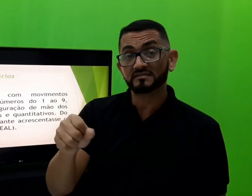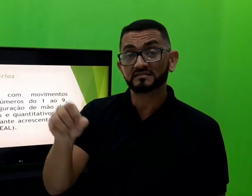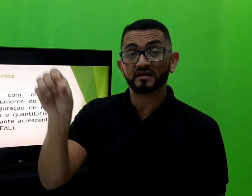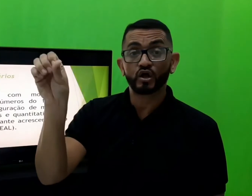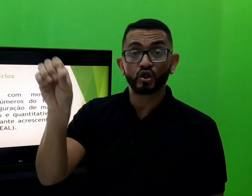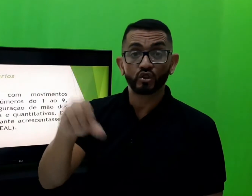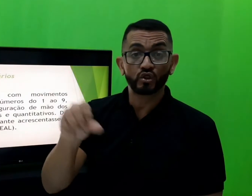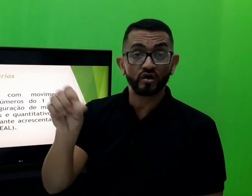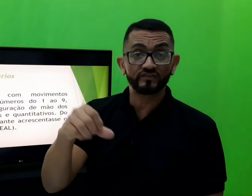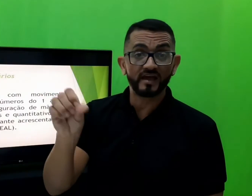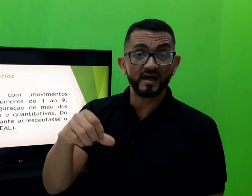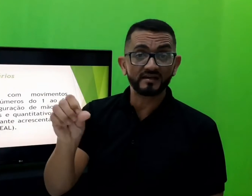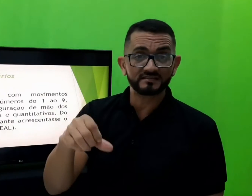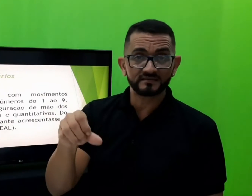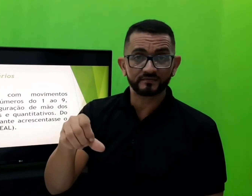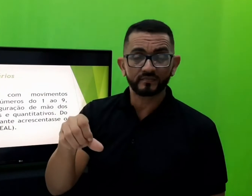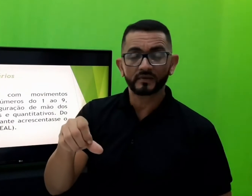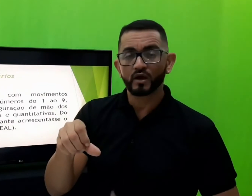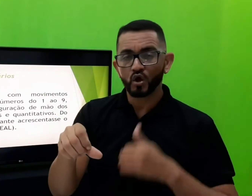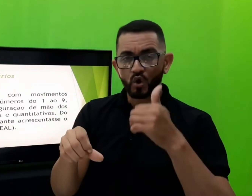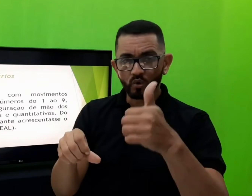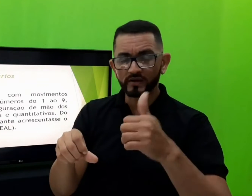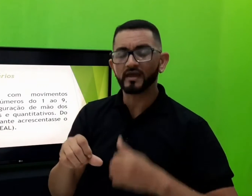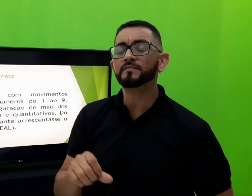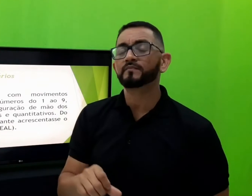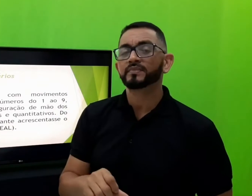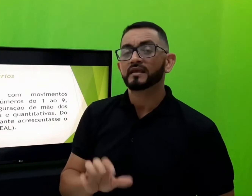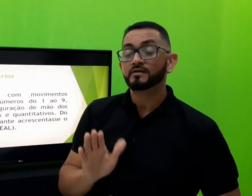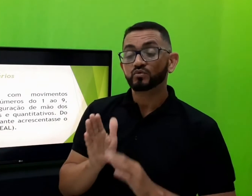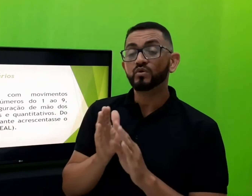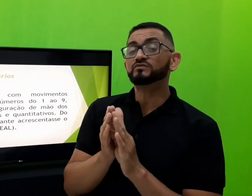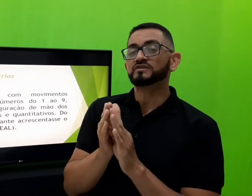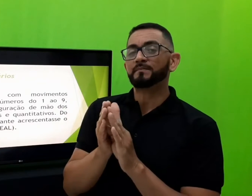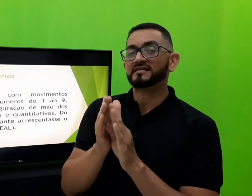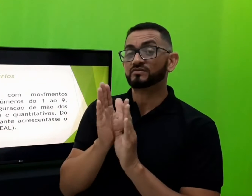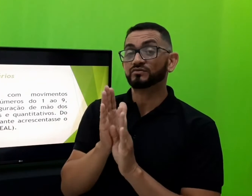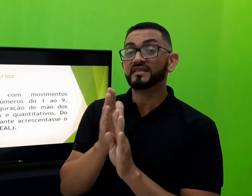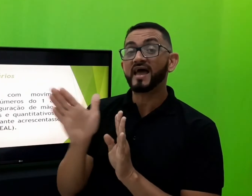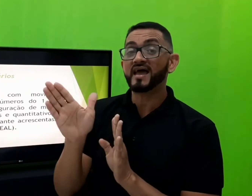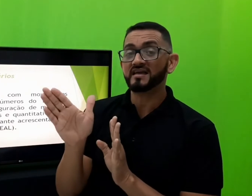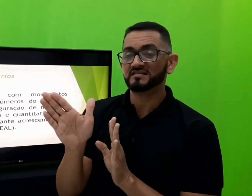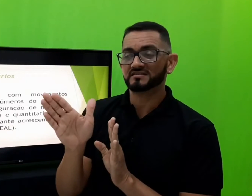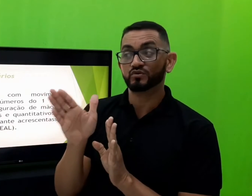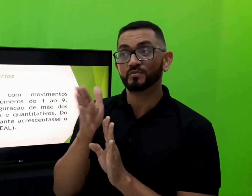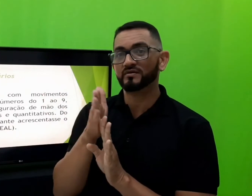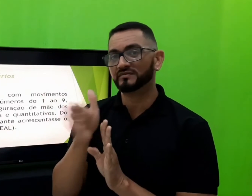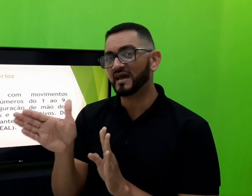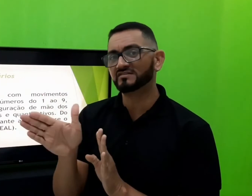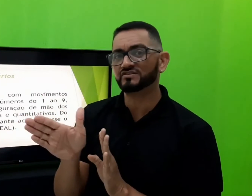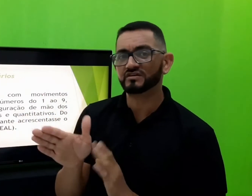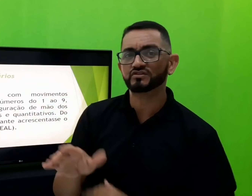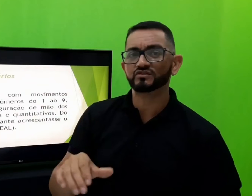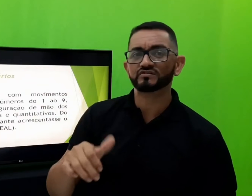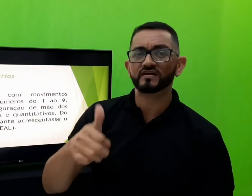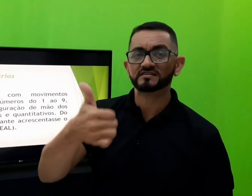reais, 9 reais. Ok? Quando já passa do número 10 em diante, nós